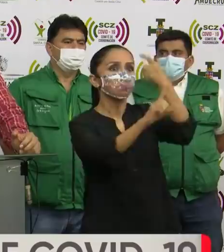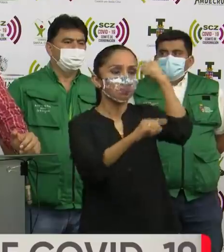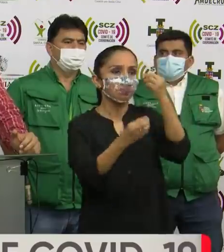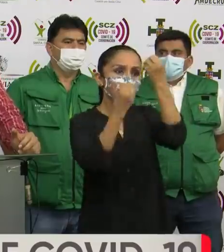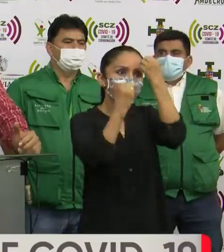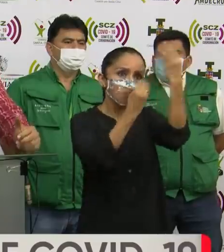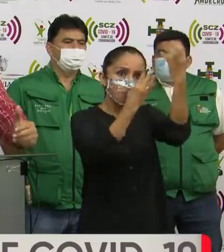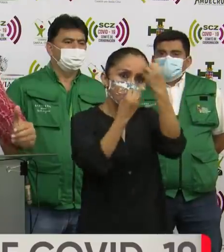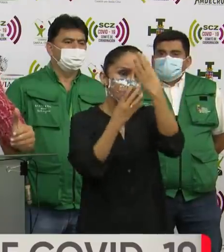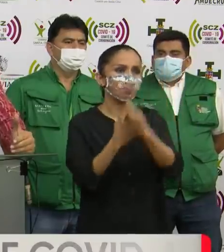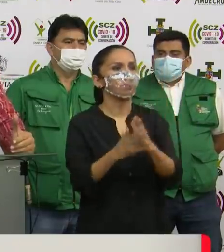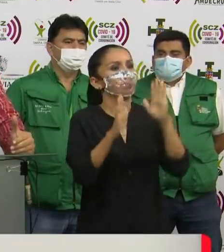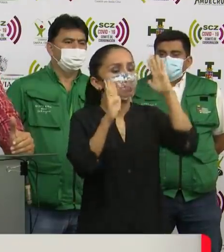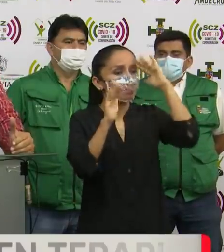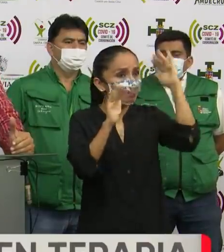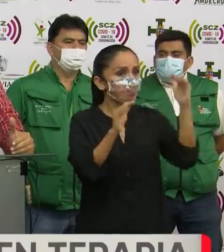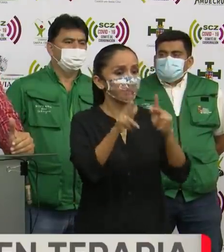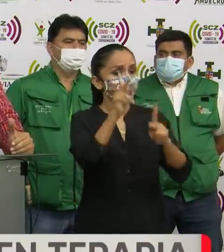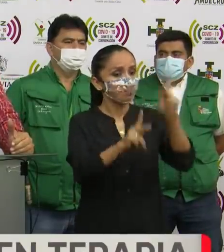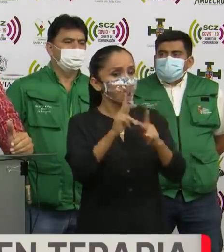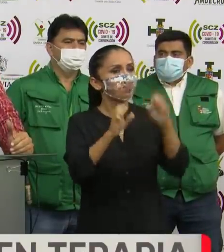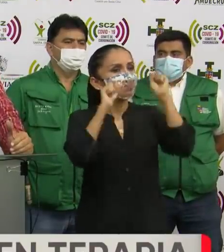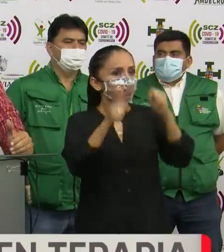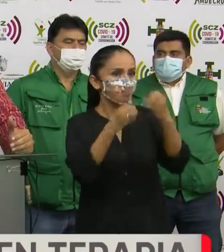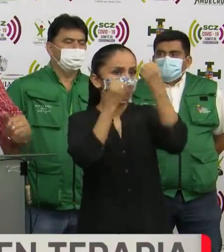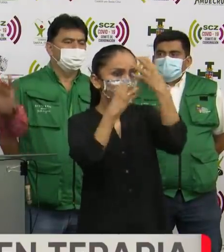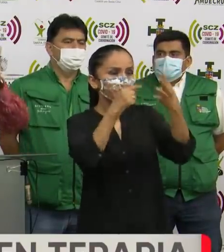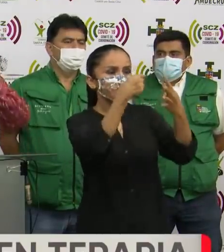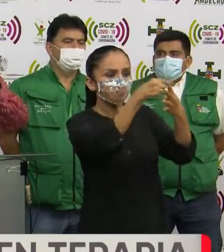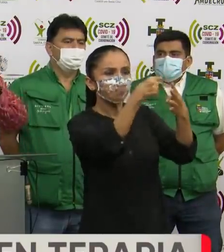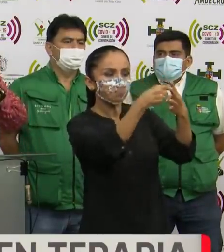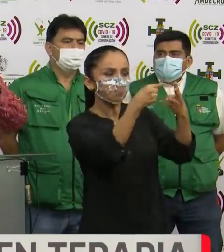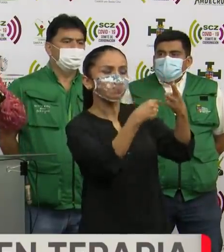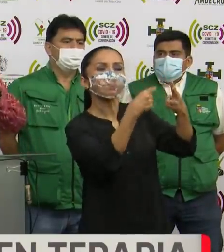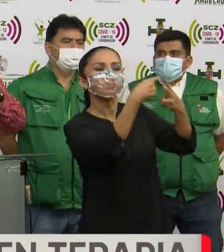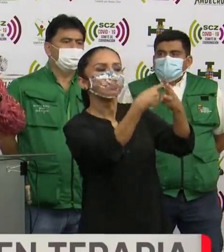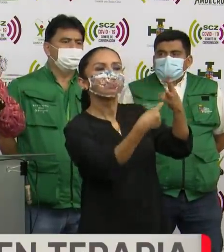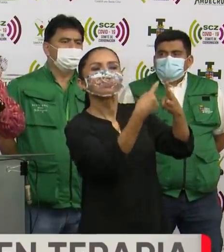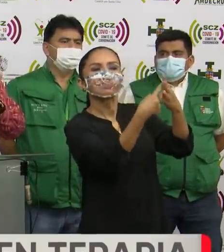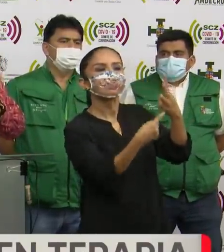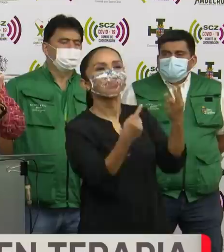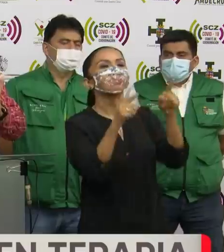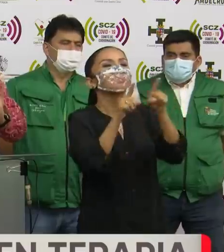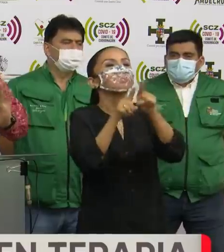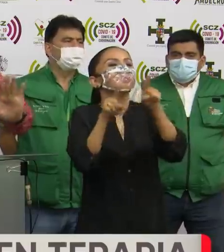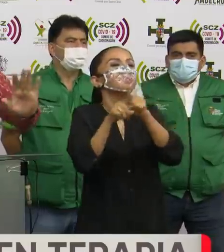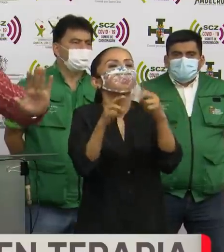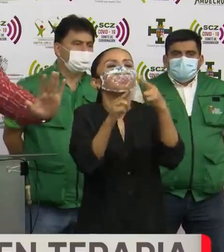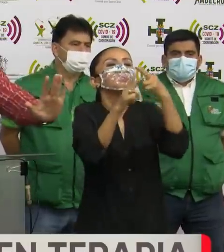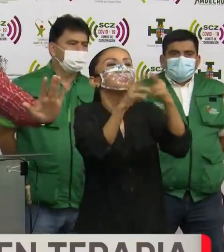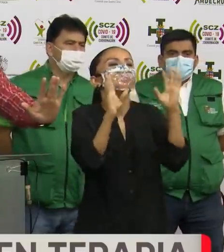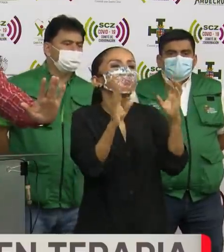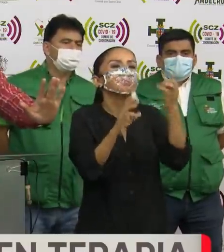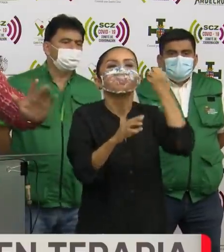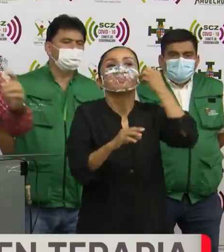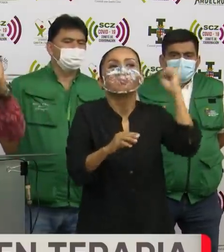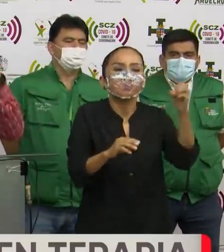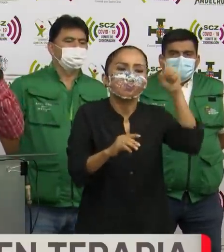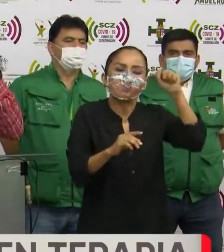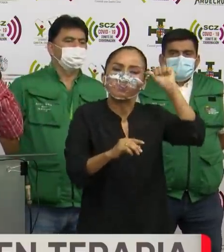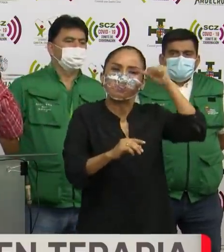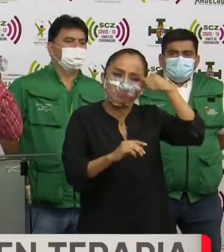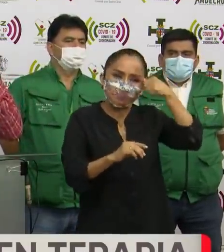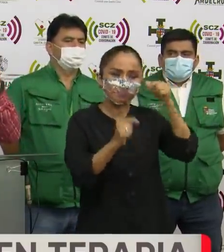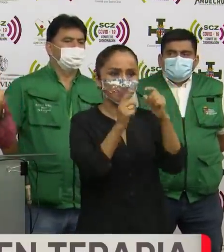Esperemos que la población acompañe estas buenas acciones, manteniendo las tres reglas de oro que hemos pedido: el distanciamiento,